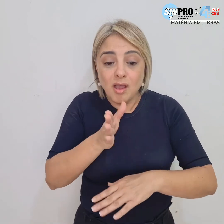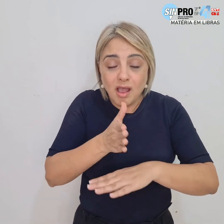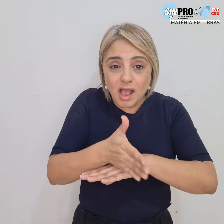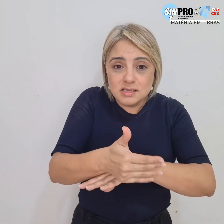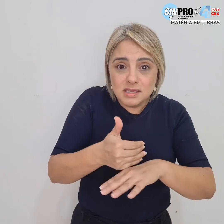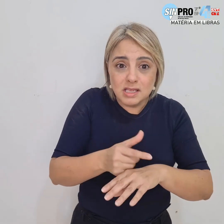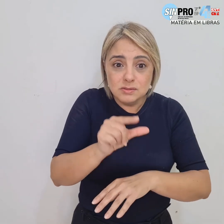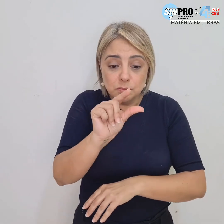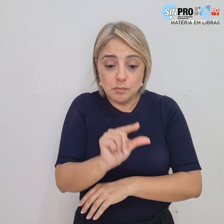restrito